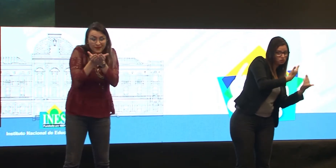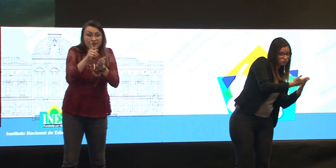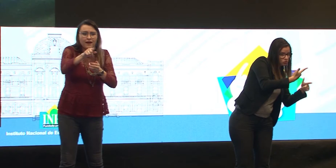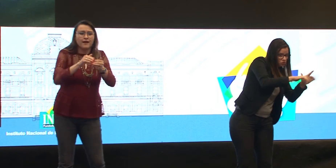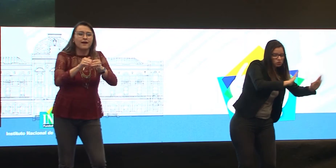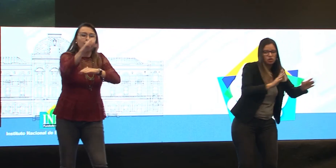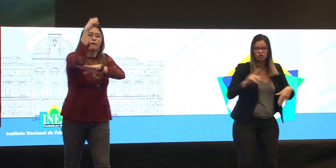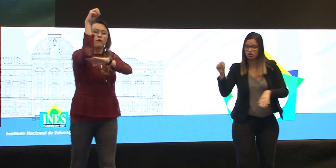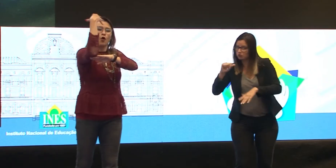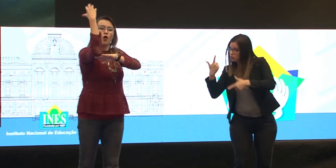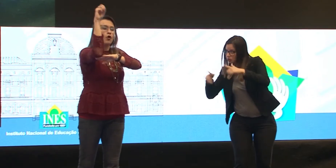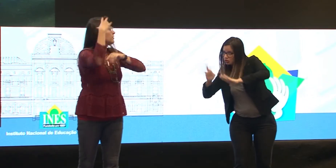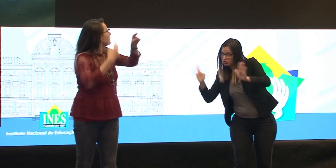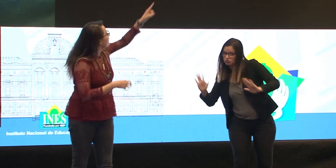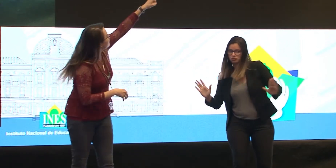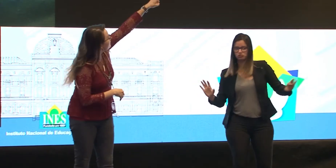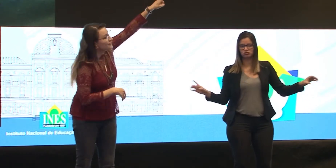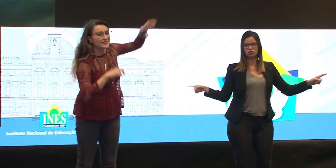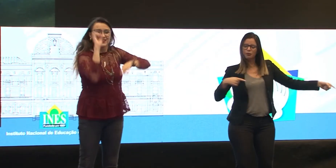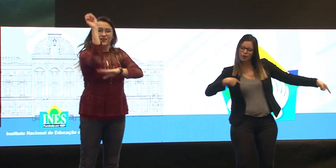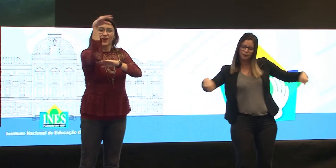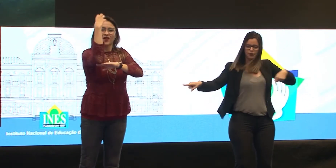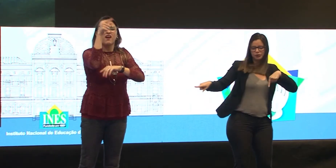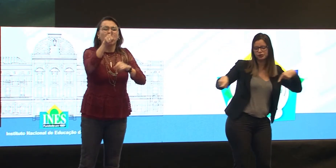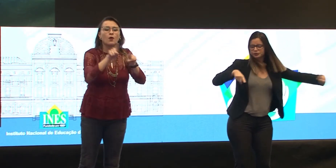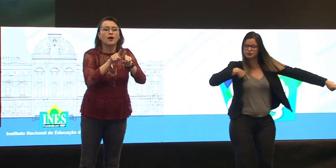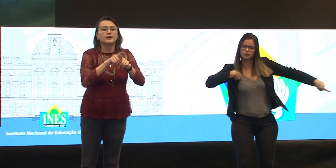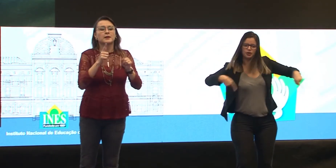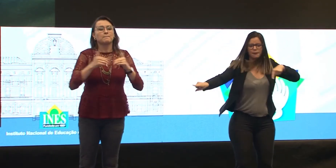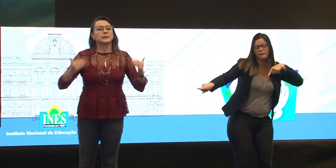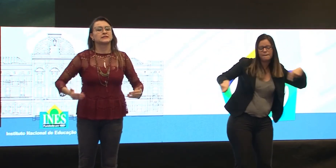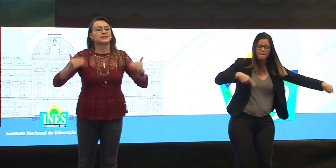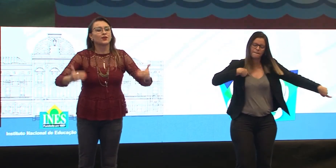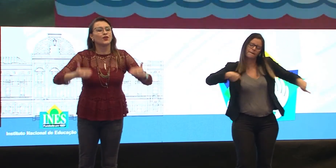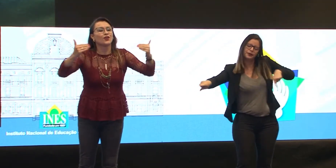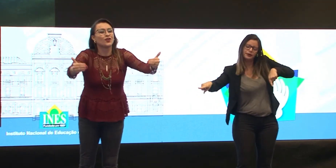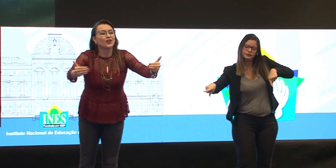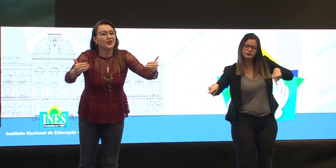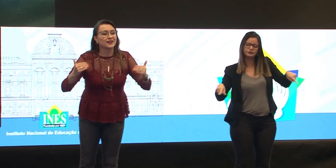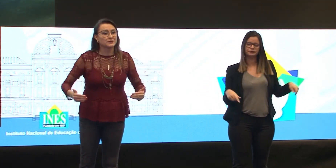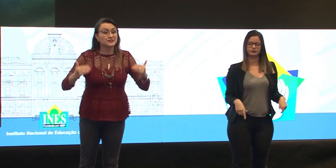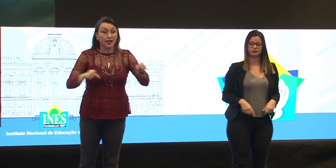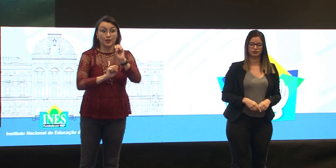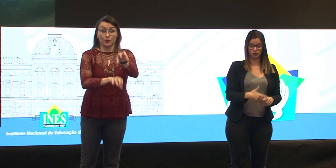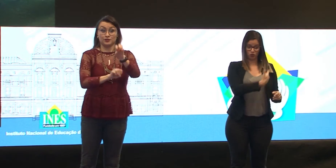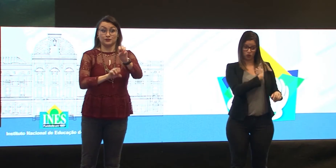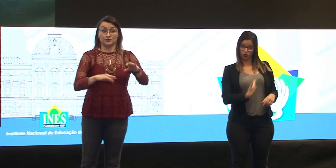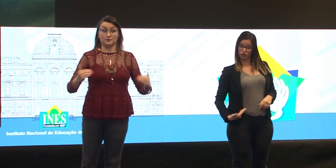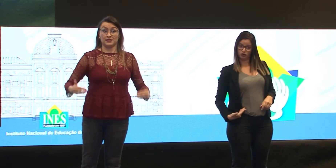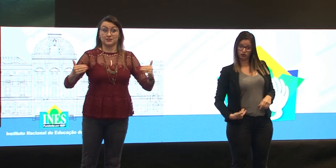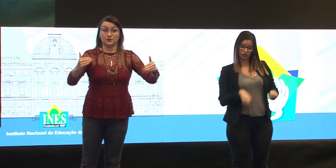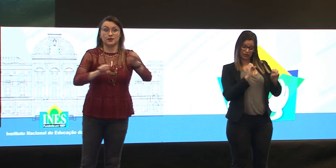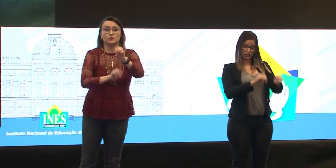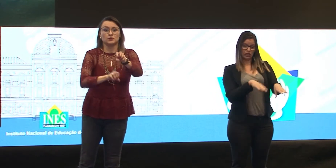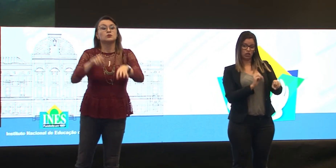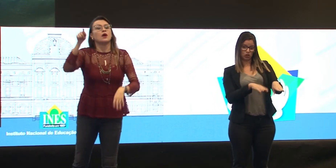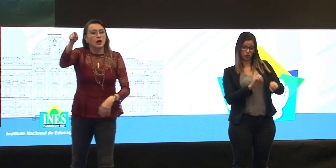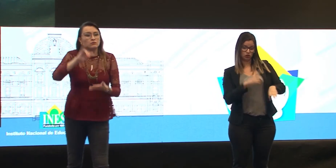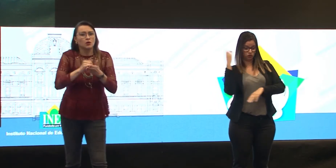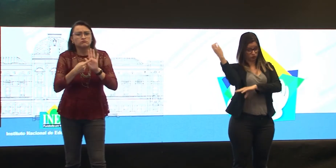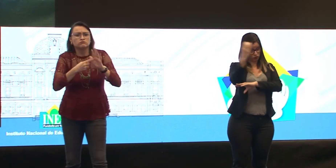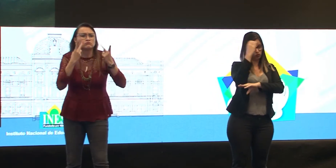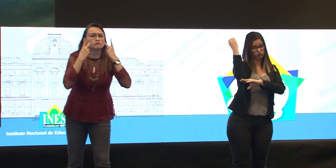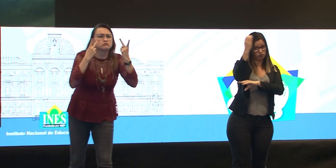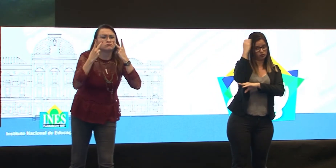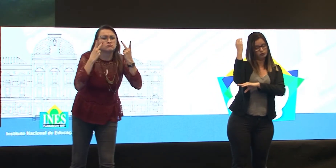de uma rede de apoio de forma colaborativa, como se fosse... Viram aquela imagem? Como o Ministério da Educação